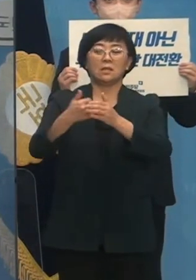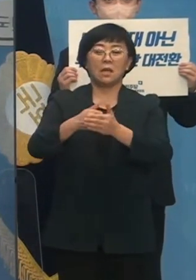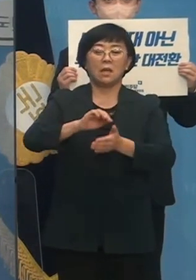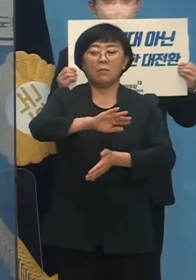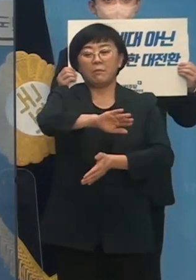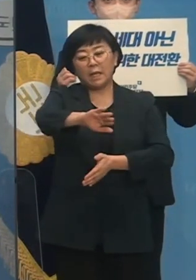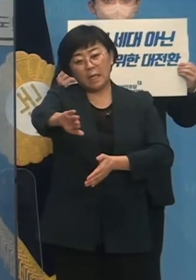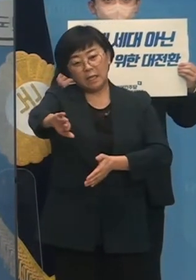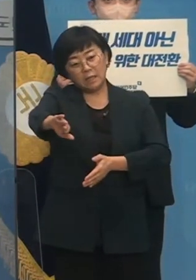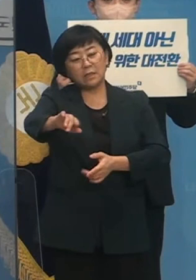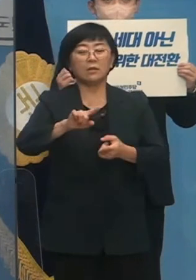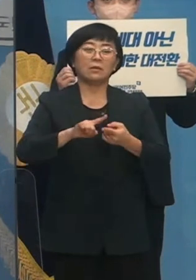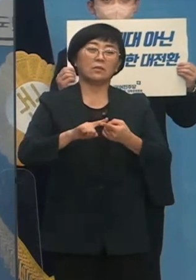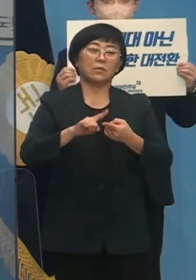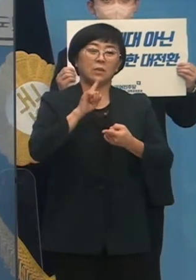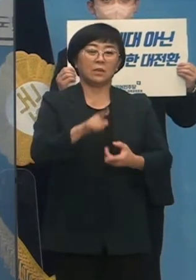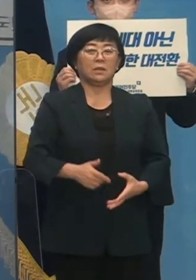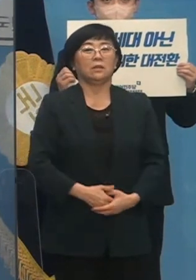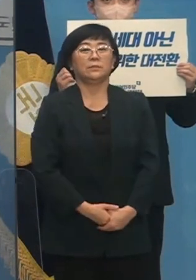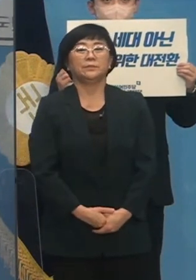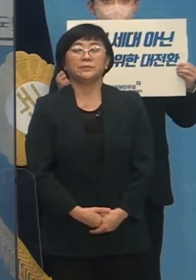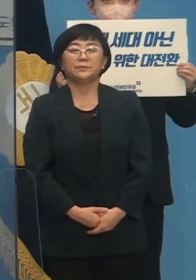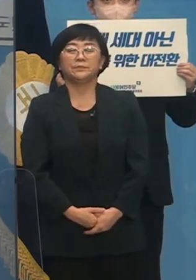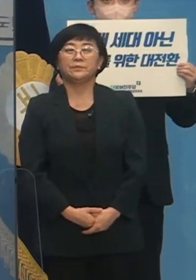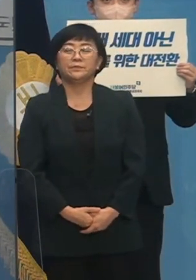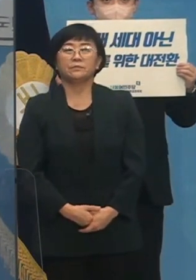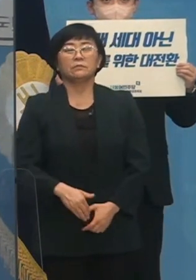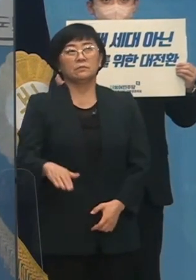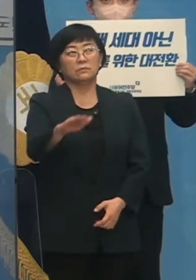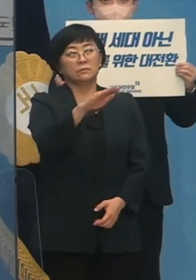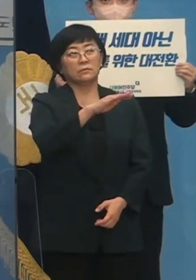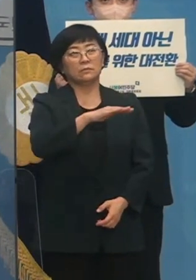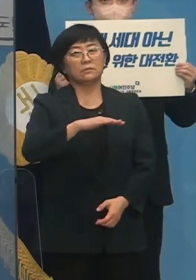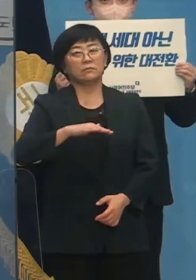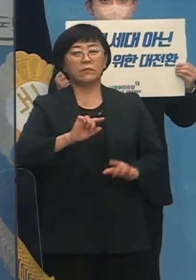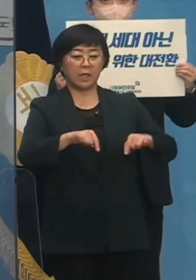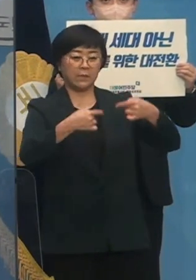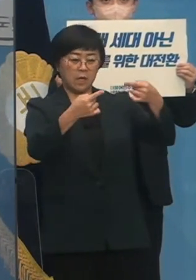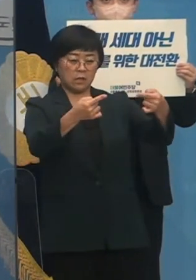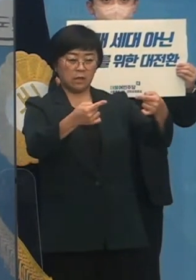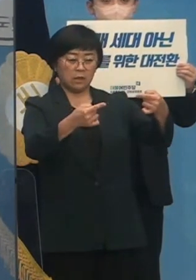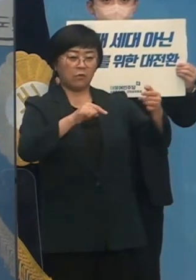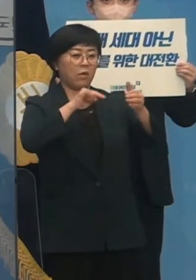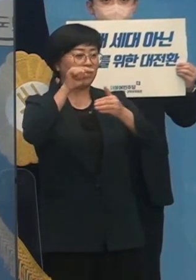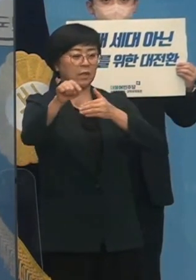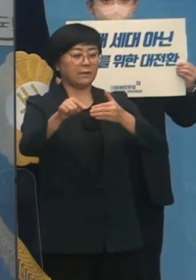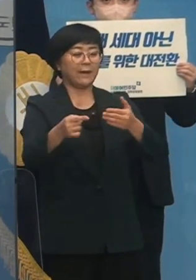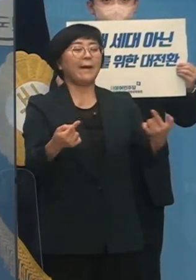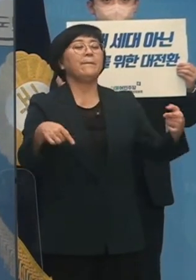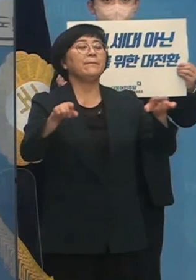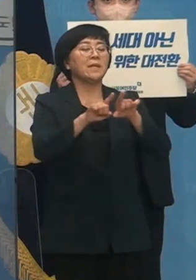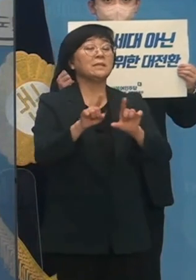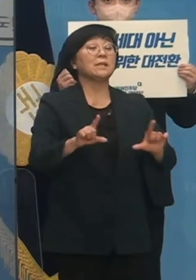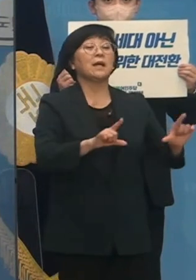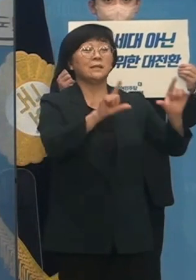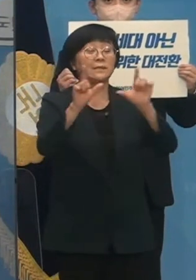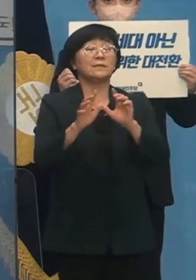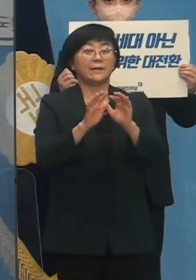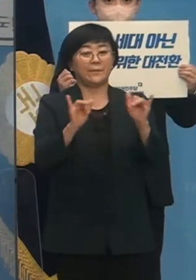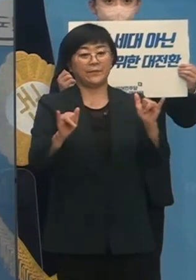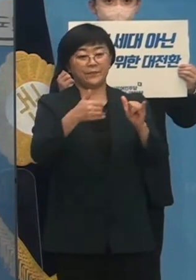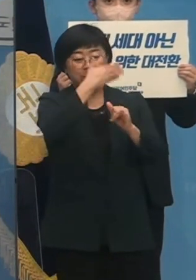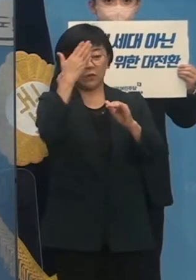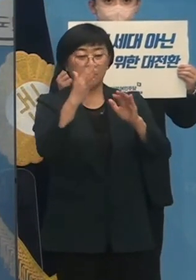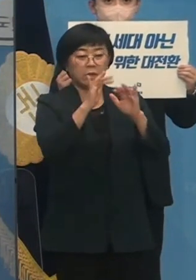아웃사이더로 호명하는 표현입니다. 우리는 참여하는 외부인이 아니라 함께하는 내부인입니다.